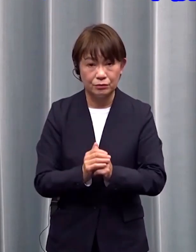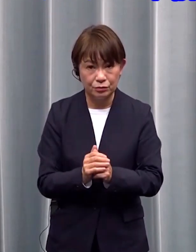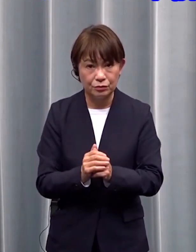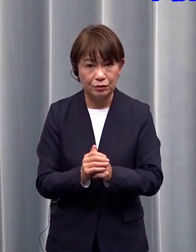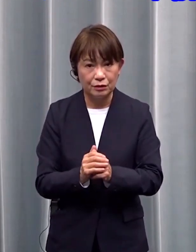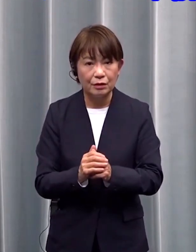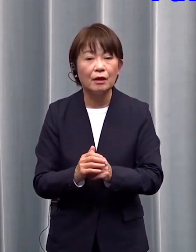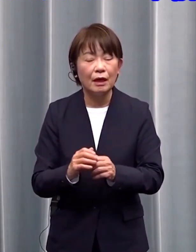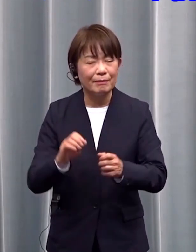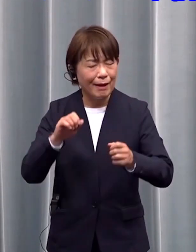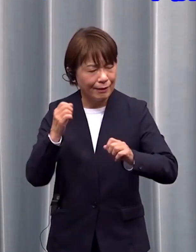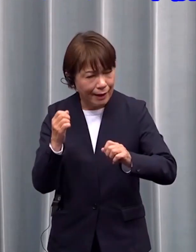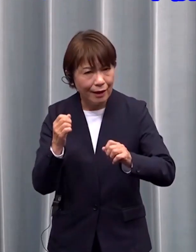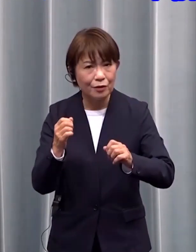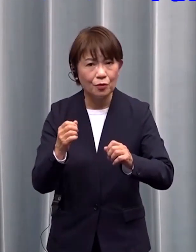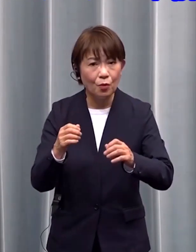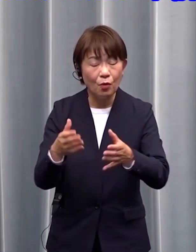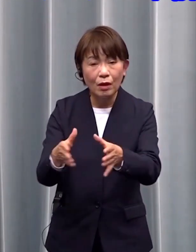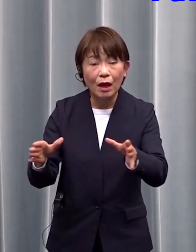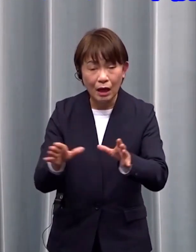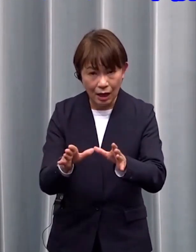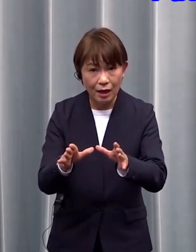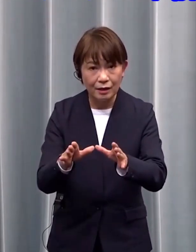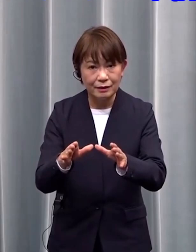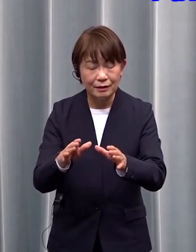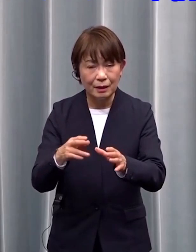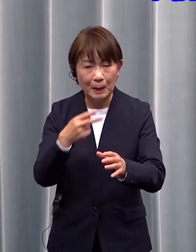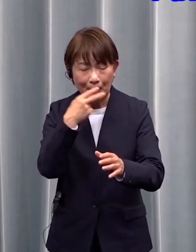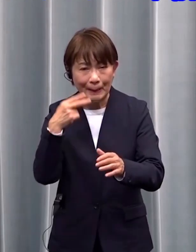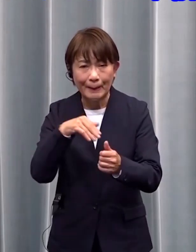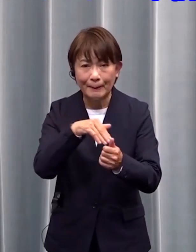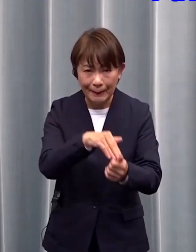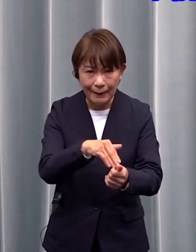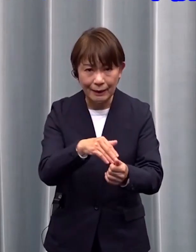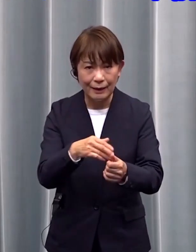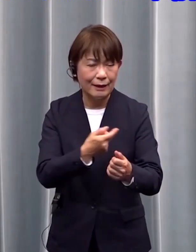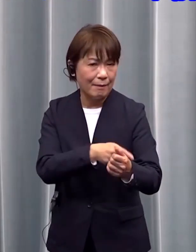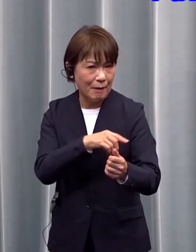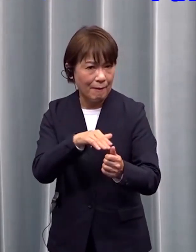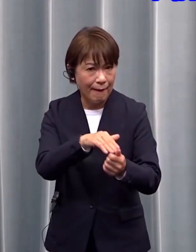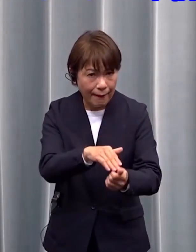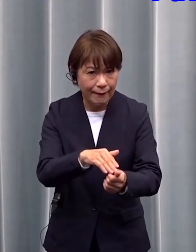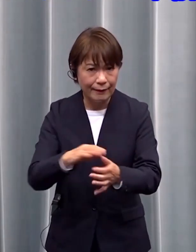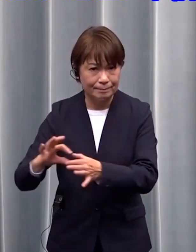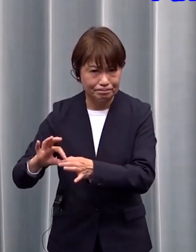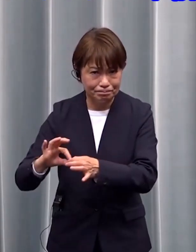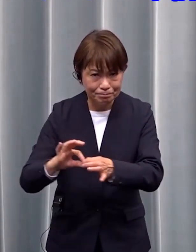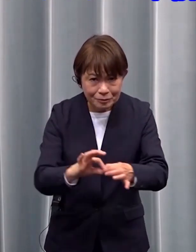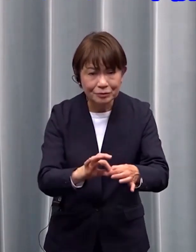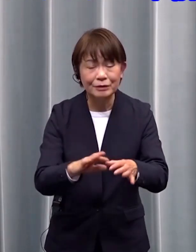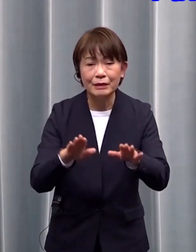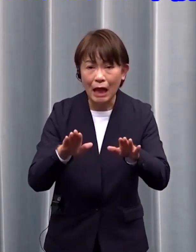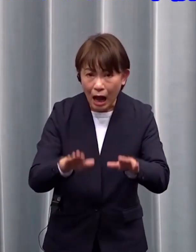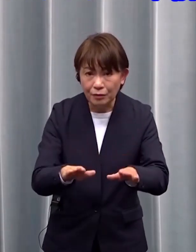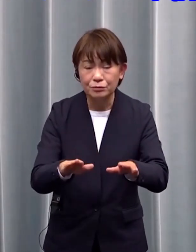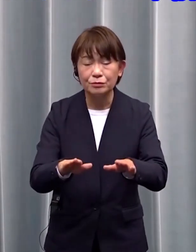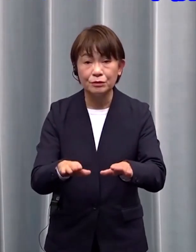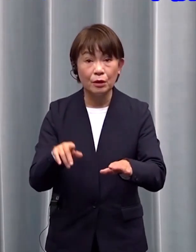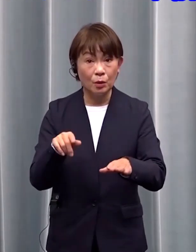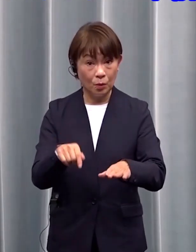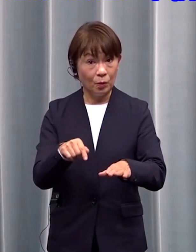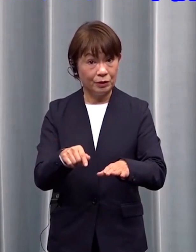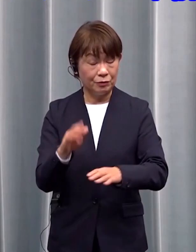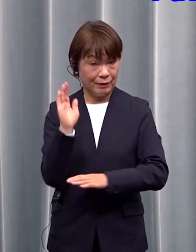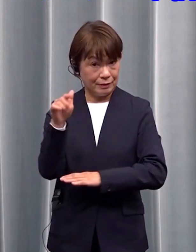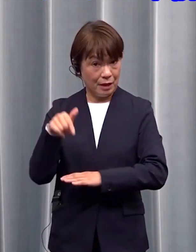が、依然として続いている。これ一般論としていいんですが、やはり政府にこういった芸能や